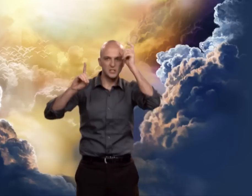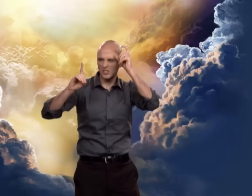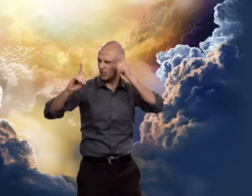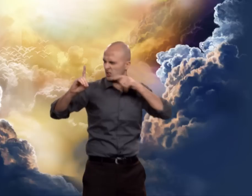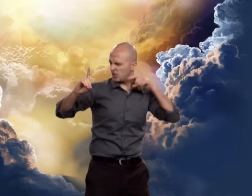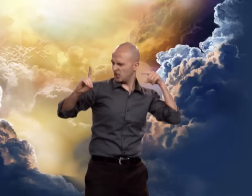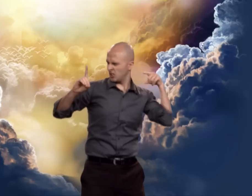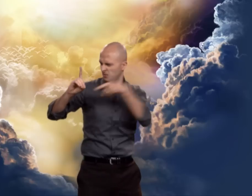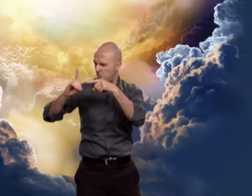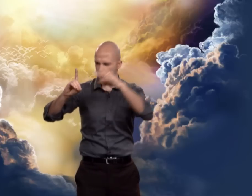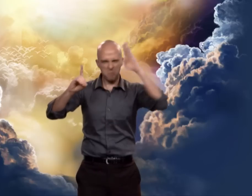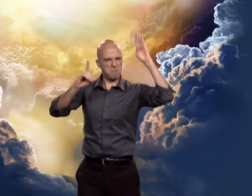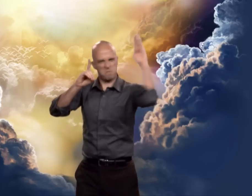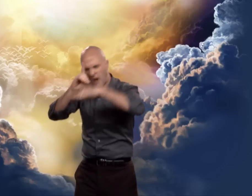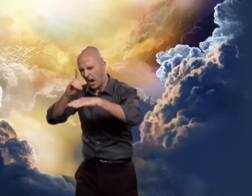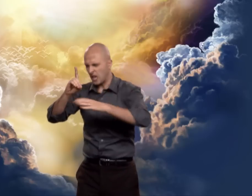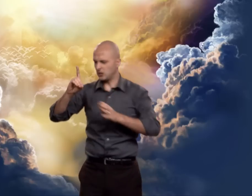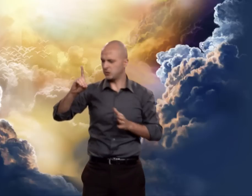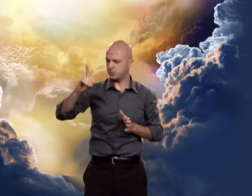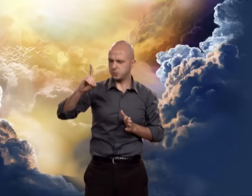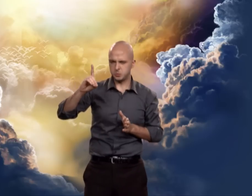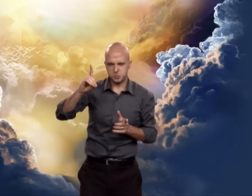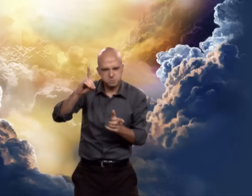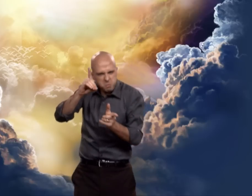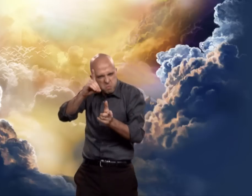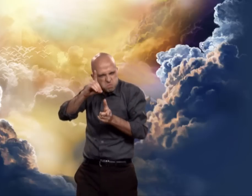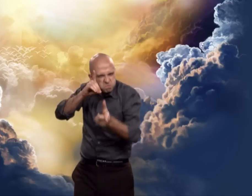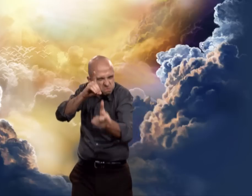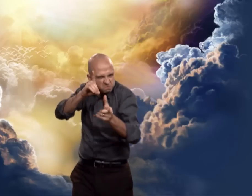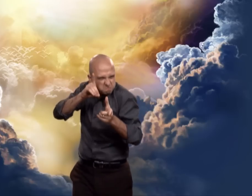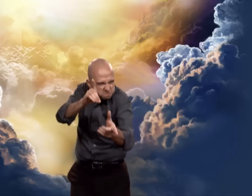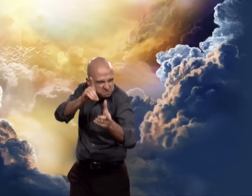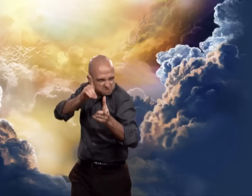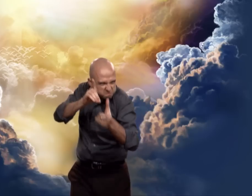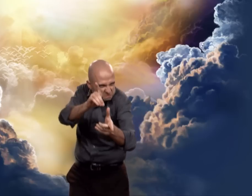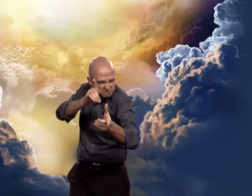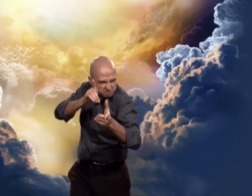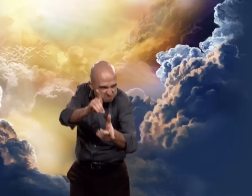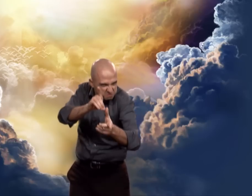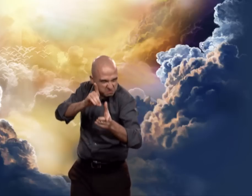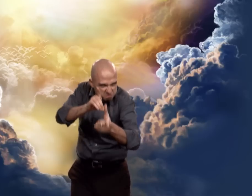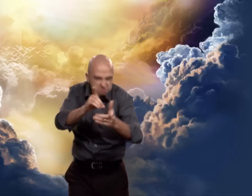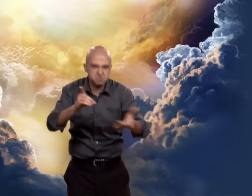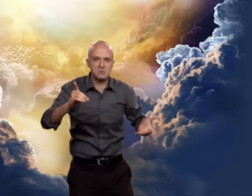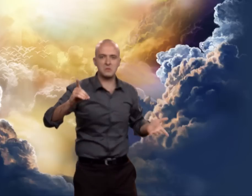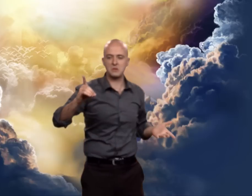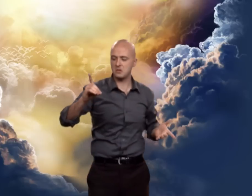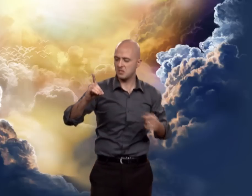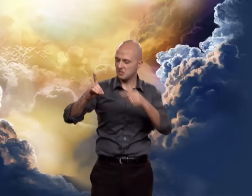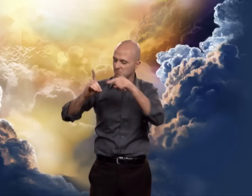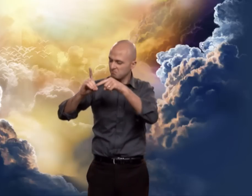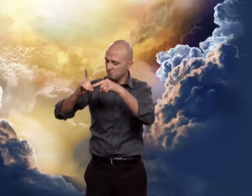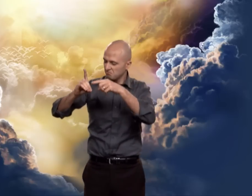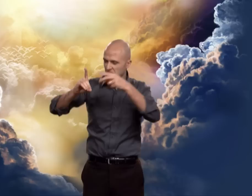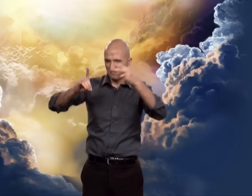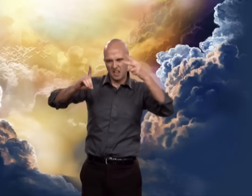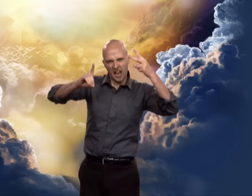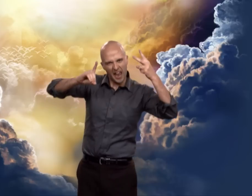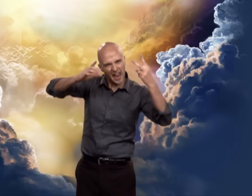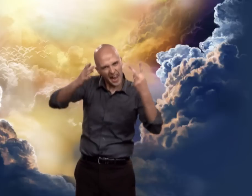pecadores, assassinos, ladrões, adúlteros, depois da morte estarão preparados para entrar na bem-aventurança